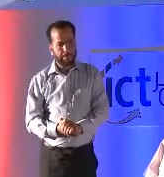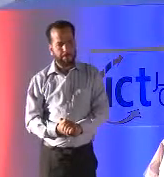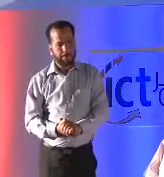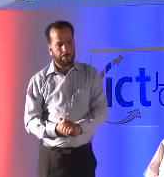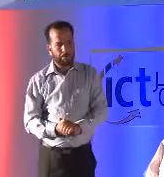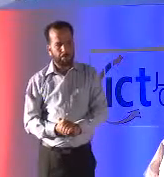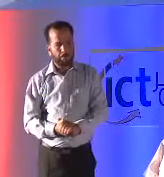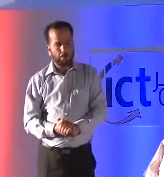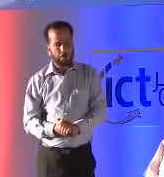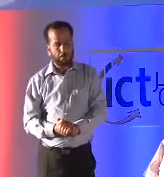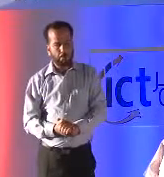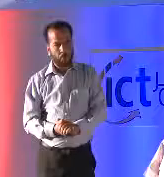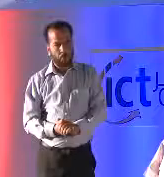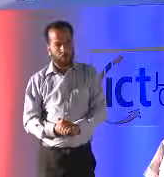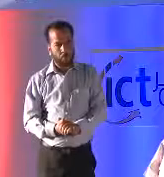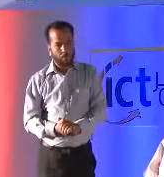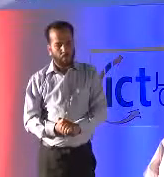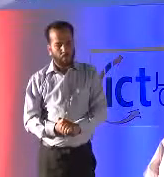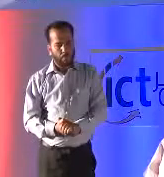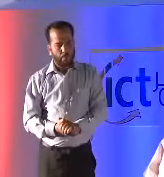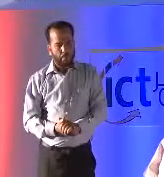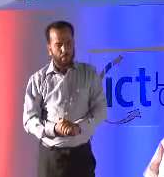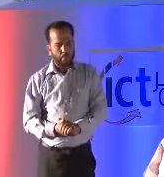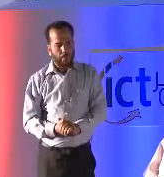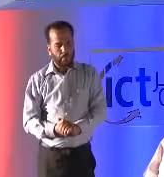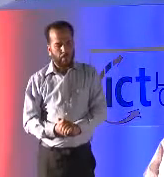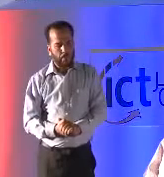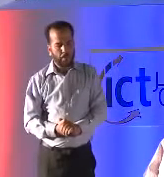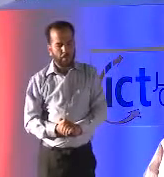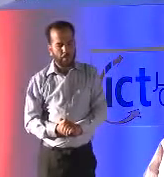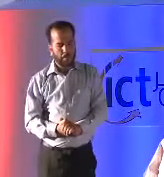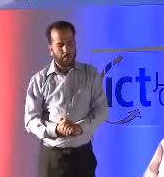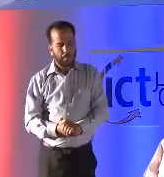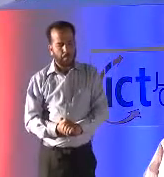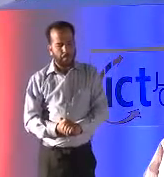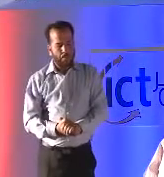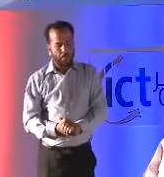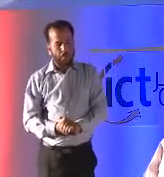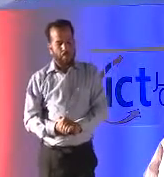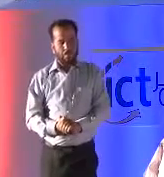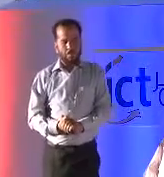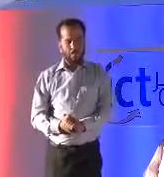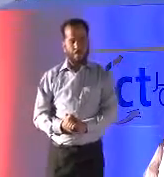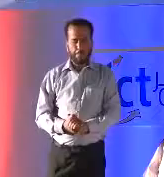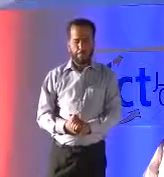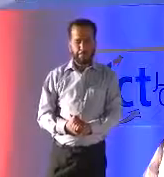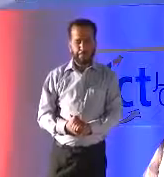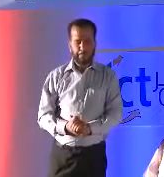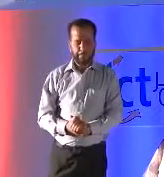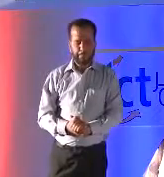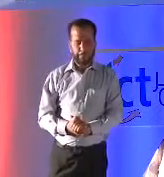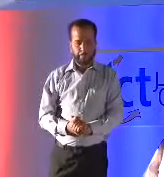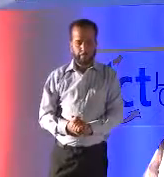of the users in this hall, which just a few years ago were not able to